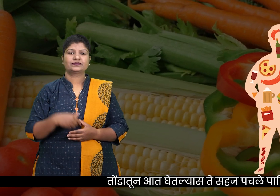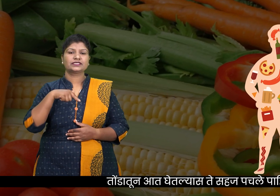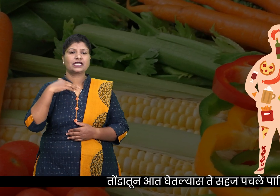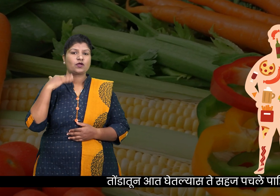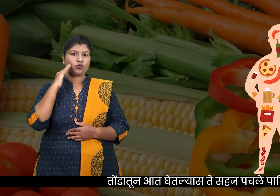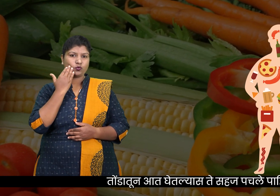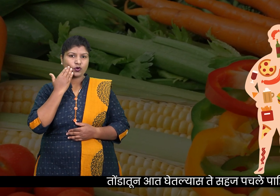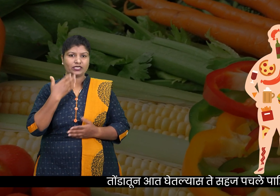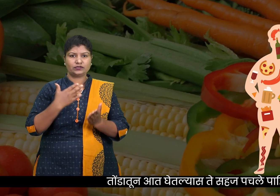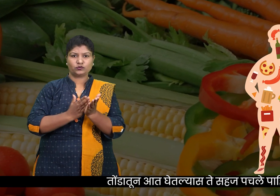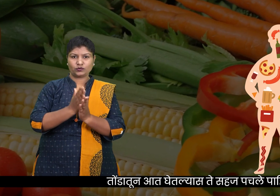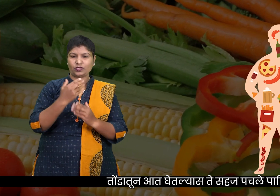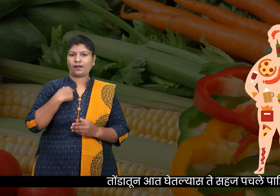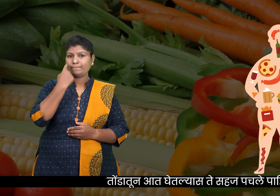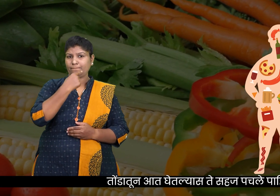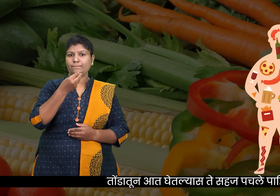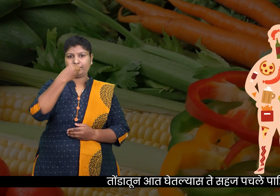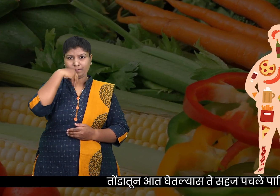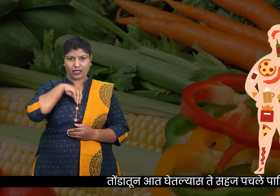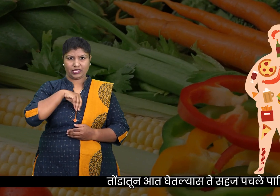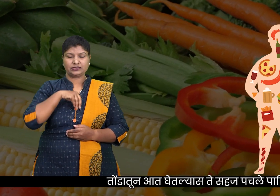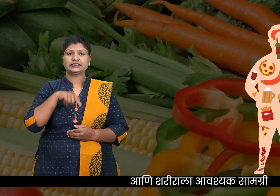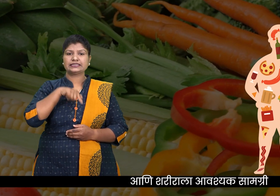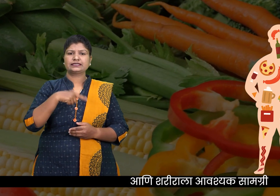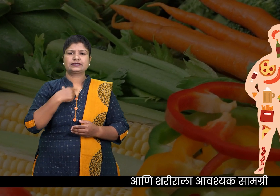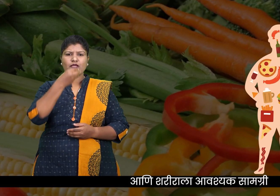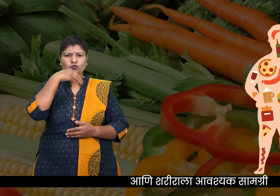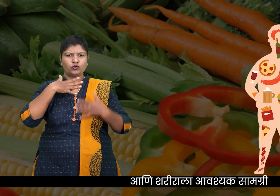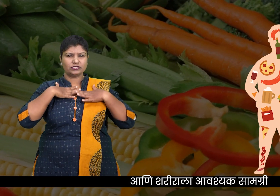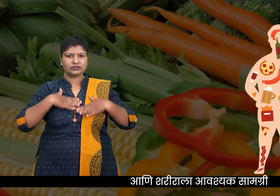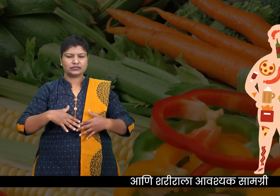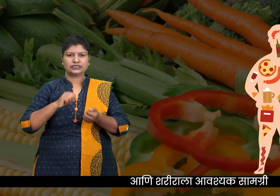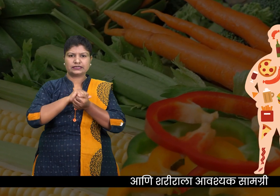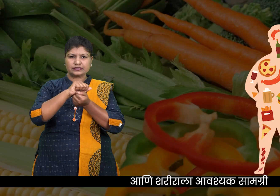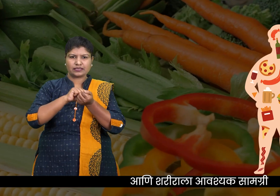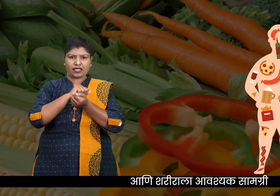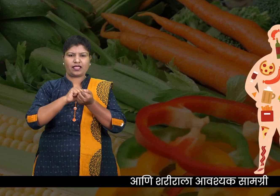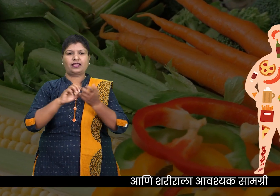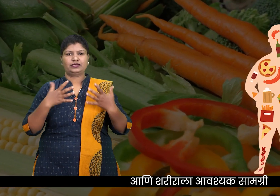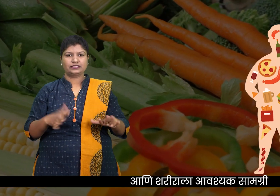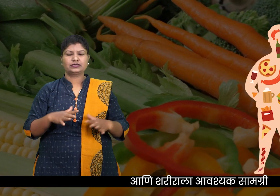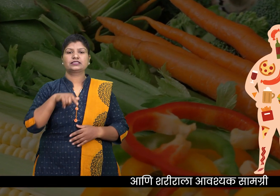तोंडातून आत घेतल्यास ते सहज पचले पाहिजे आणि शरीराला आवश्यक सामग्री